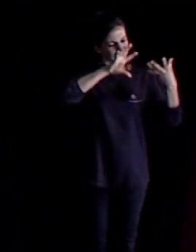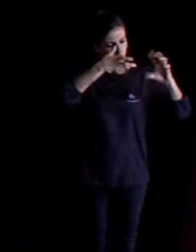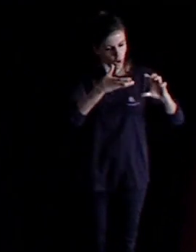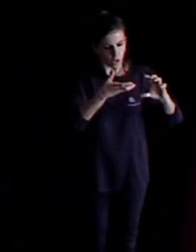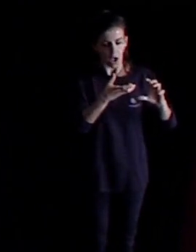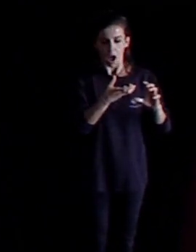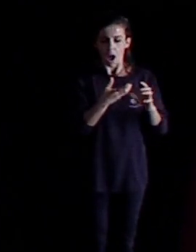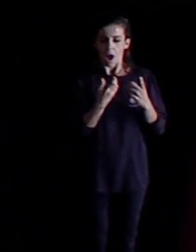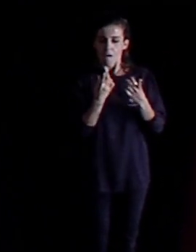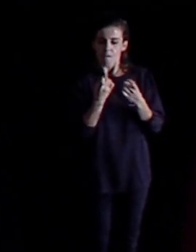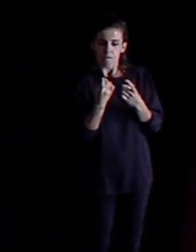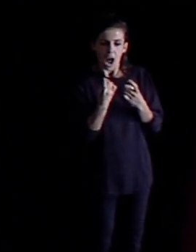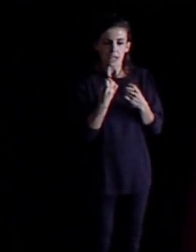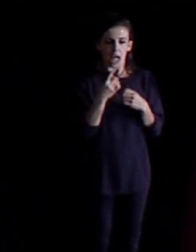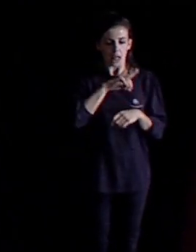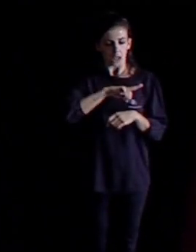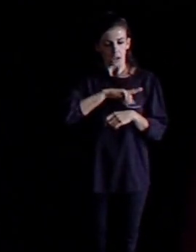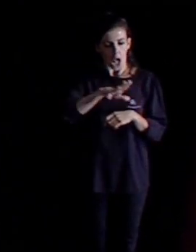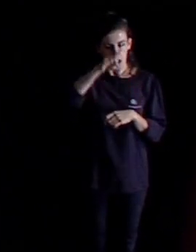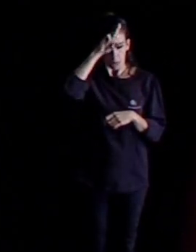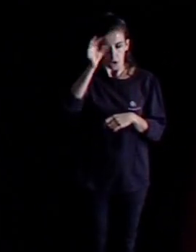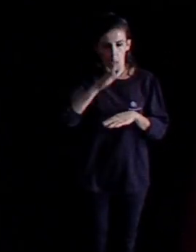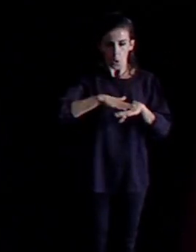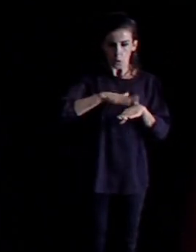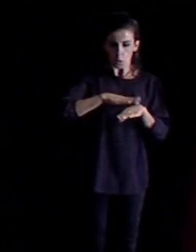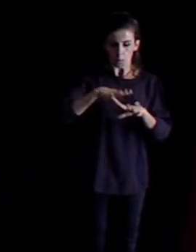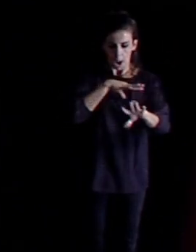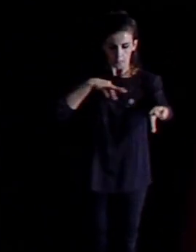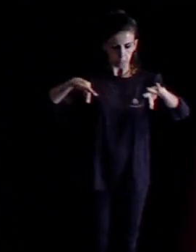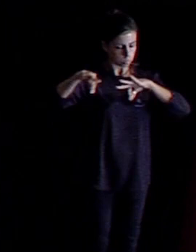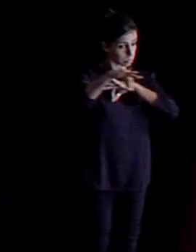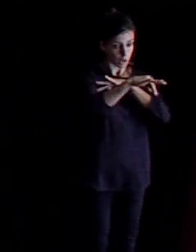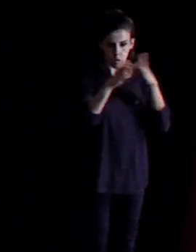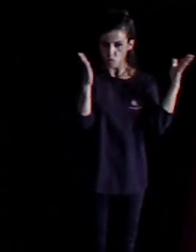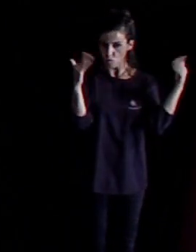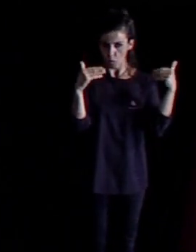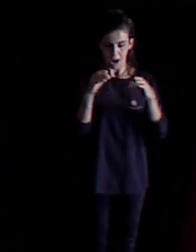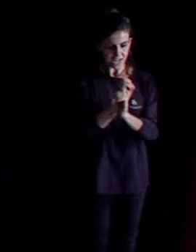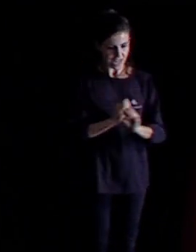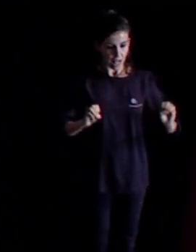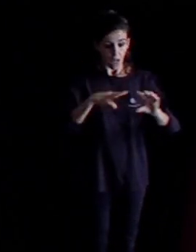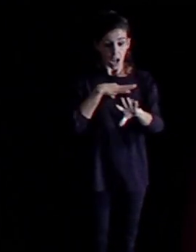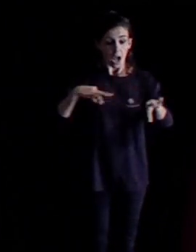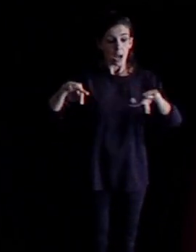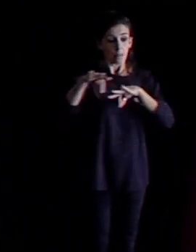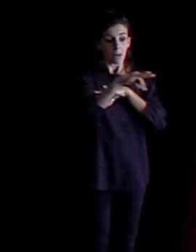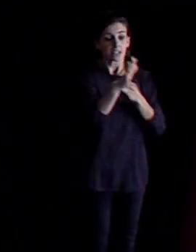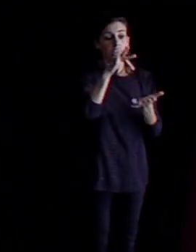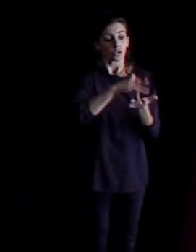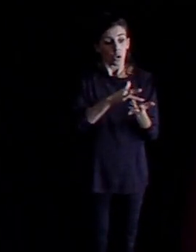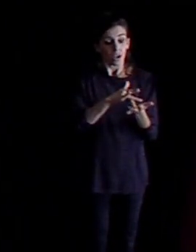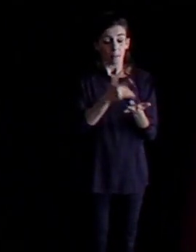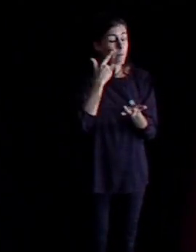remordimiento, culpa, insensibles, no tienen empatía absolutamente ninguna Y la empatía, cuando parece que tienen empatía,